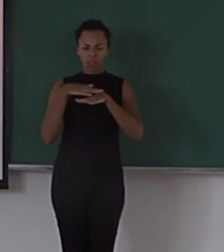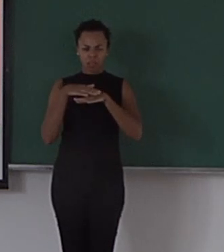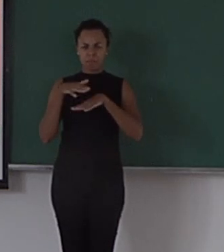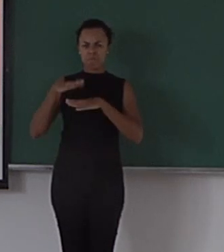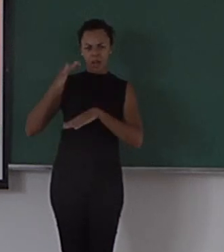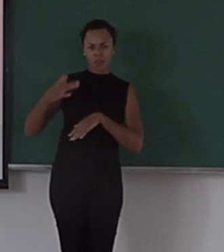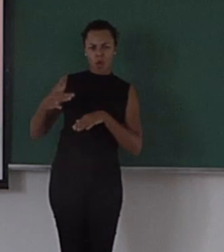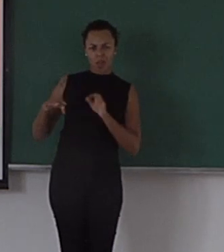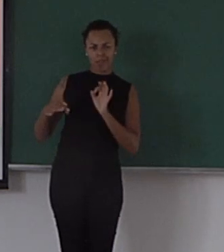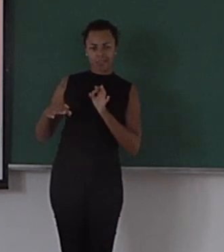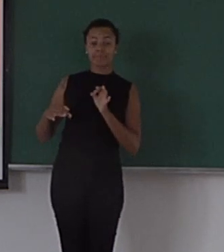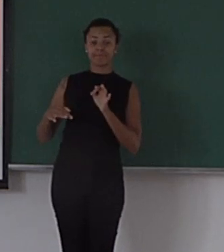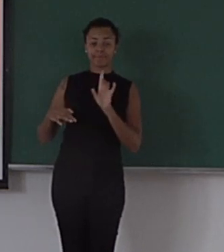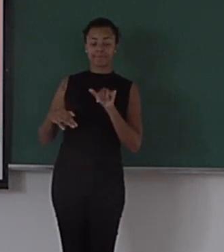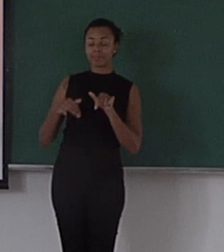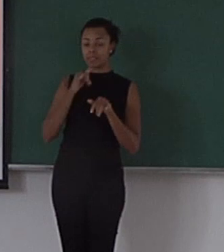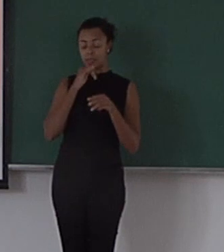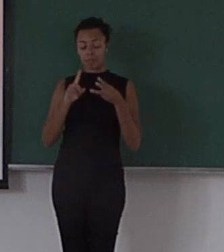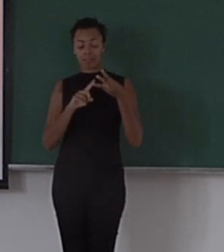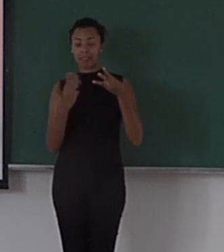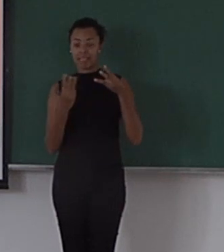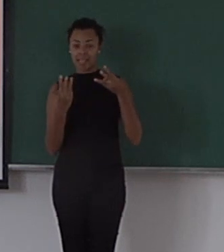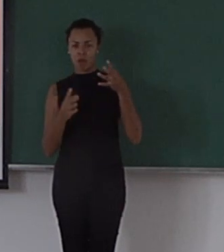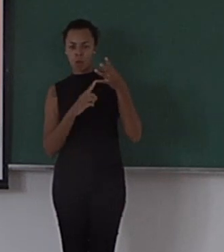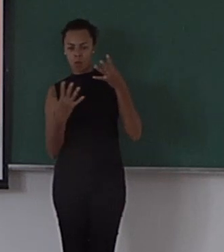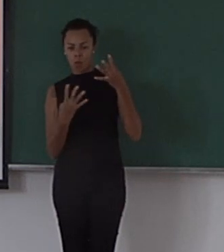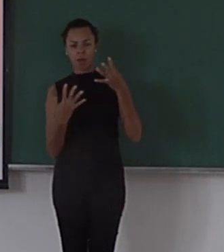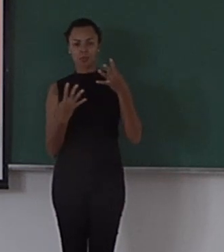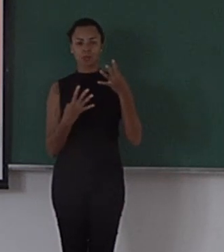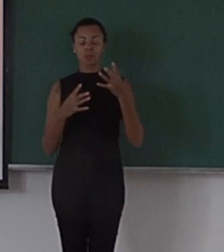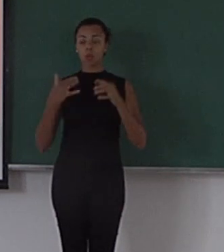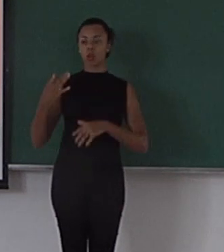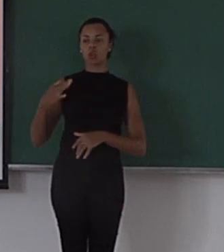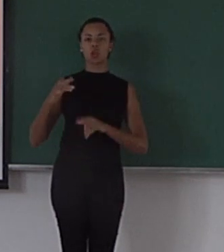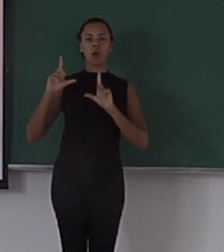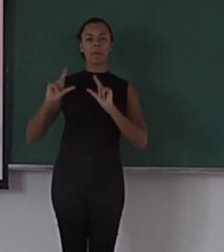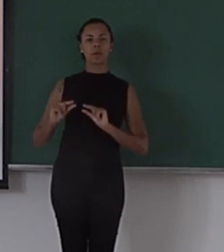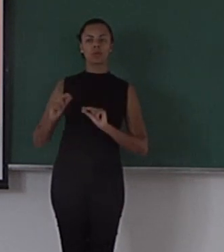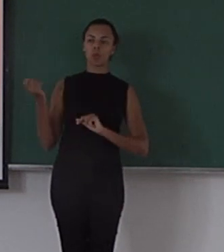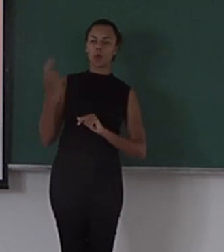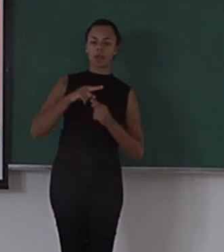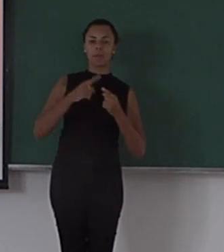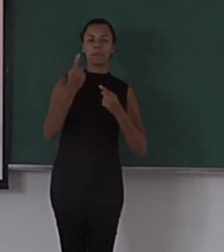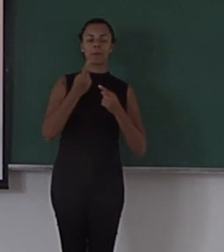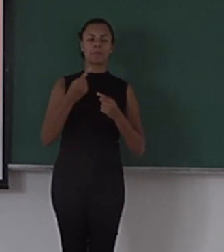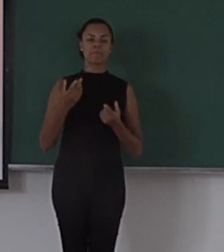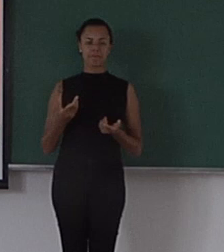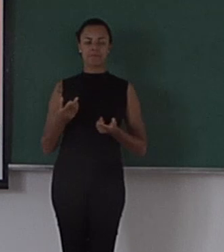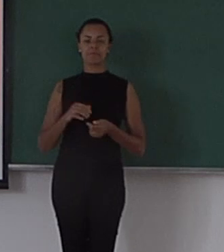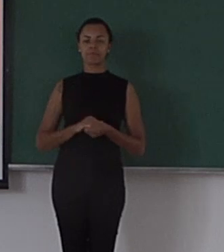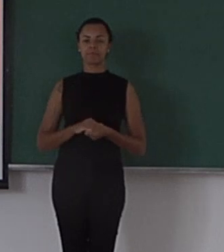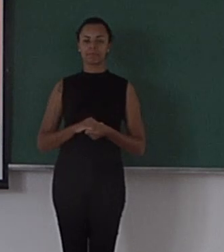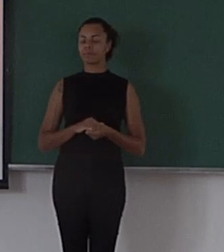dolorosa ela é. Então vocês vão ver, as queimaduras de terceiro e de quarto grau, elas são menos dolorosas do que as queimaduras de primeiro grau.